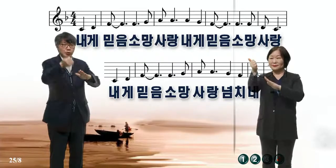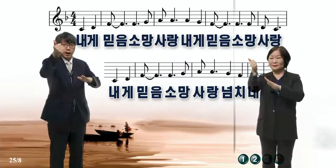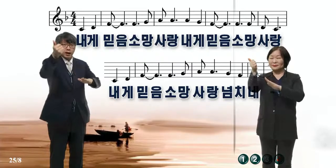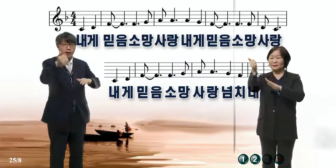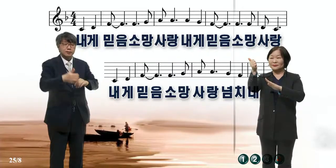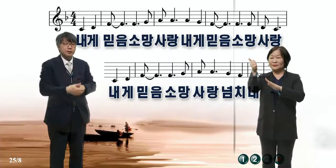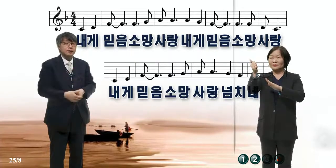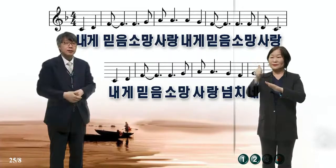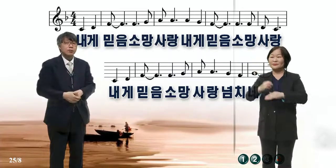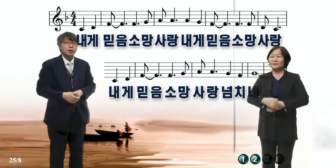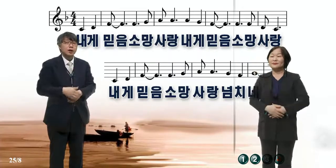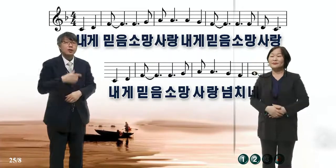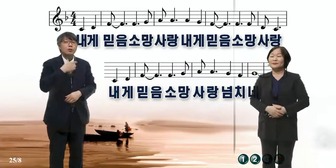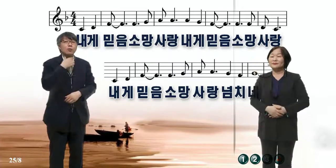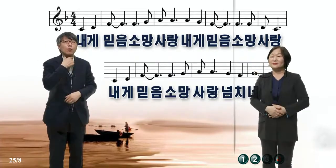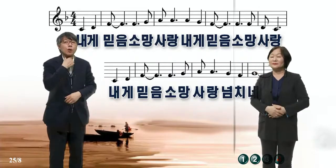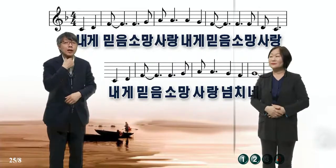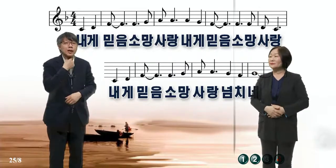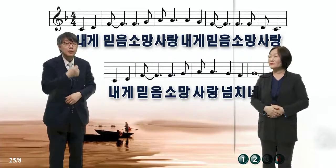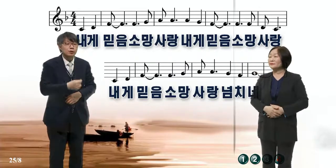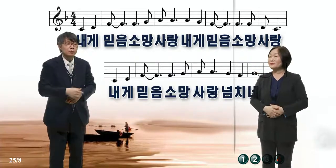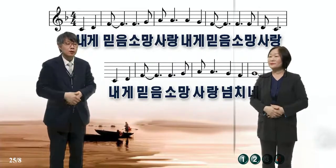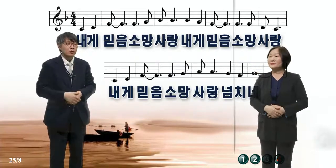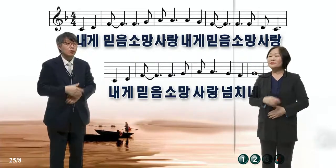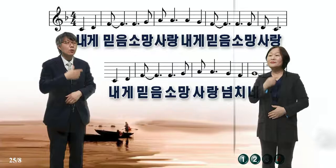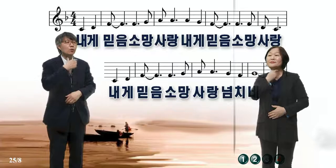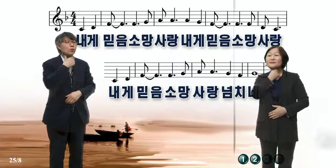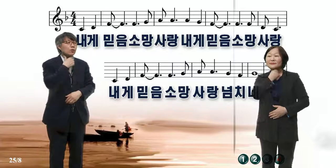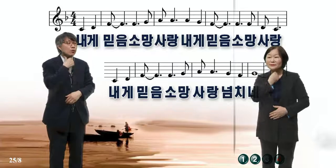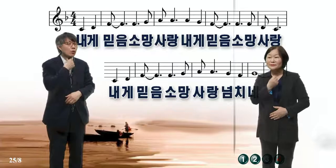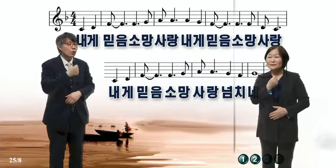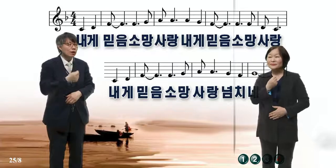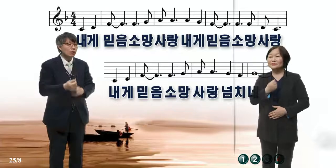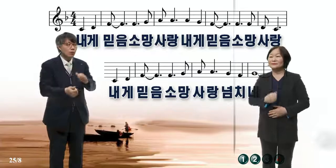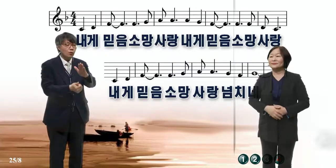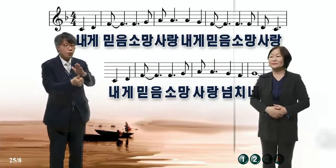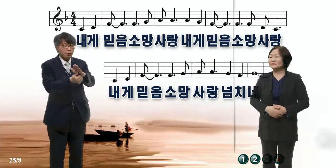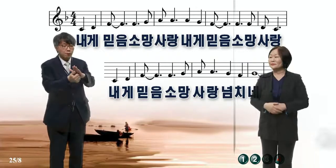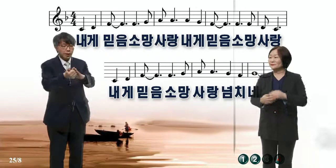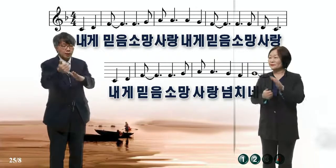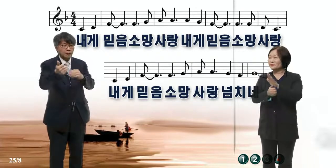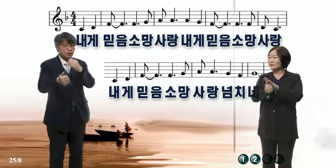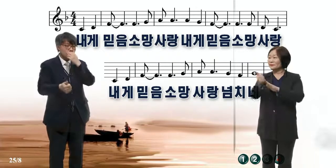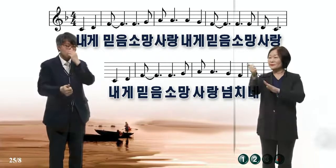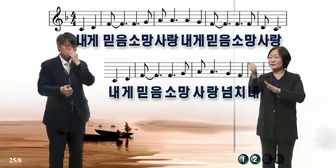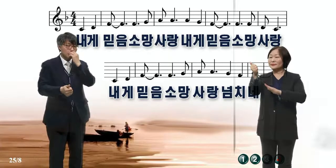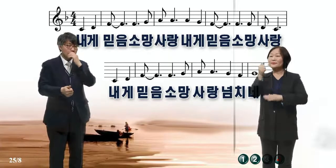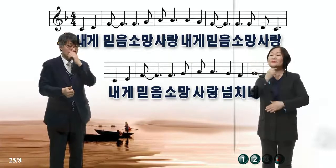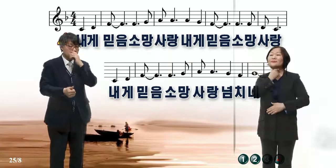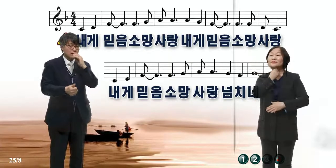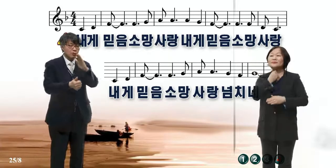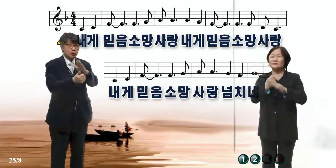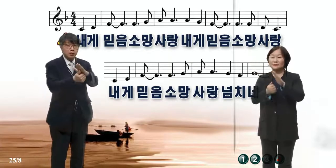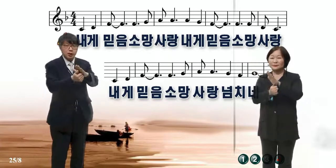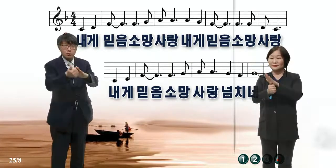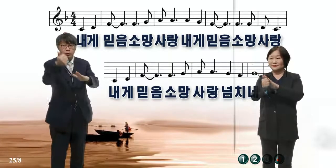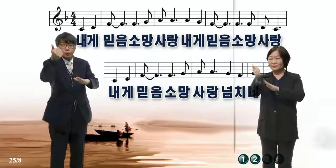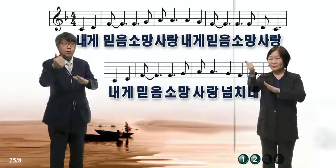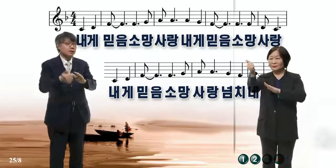소망. 이게 이제 원하다 배웠습니다. 그죠? 소원하고 바라다 하면 소망 이렇게 쓰기도 하고요. 이렇게 해도 소원이